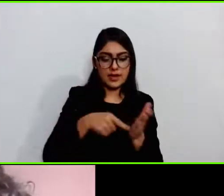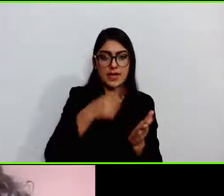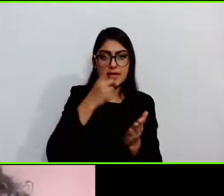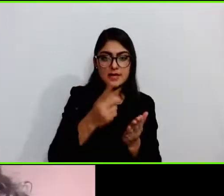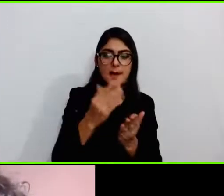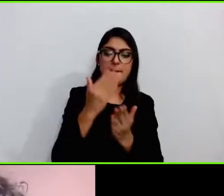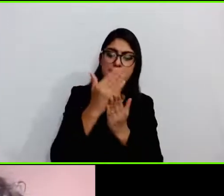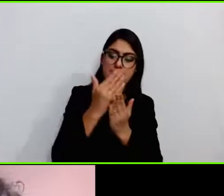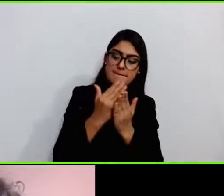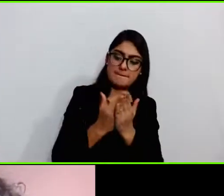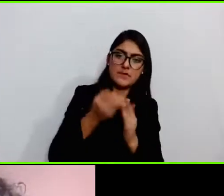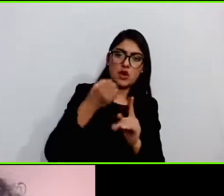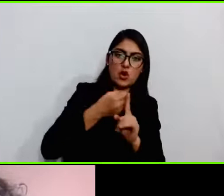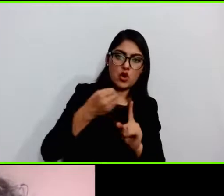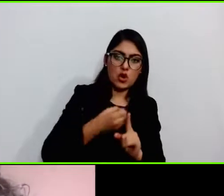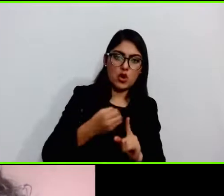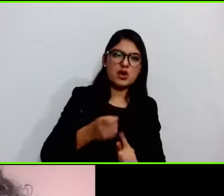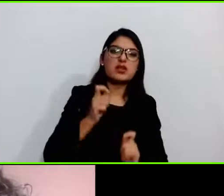Etcétera, etcétera. Entonces,